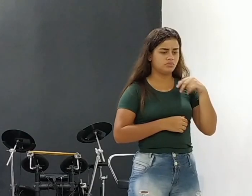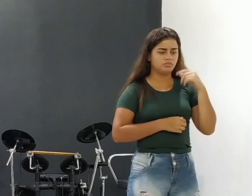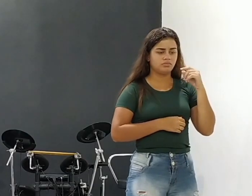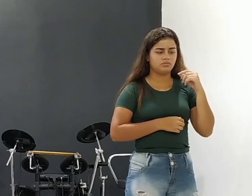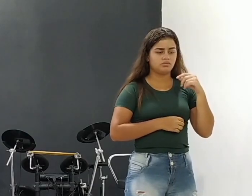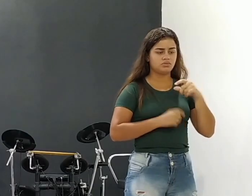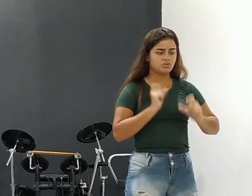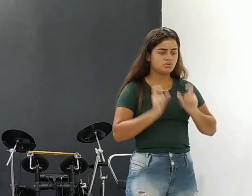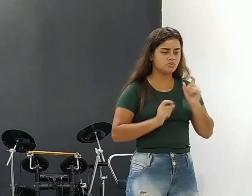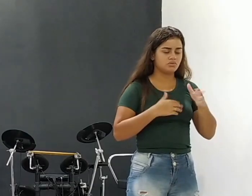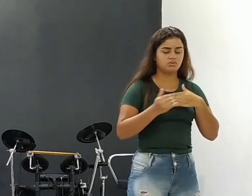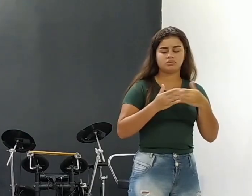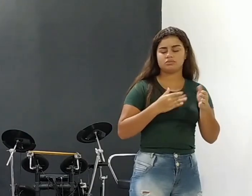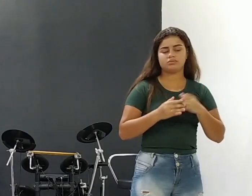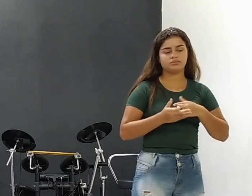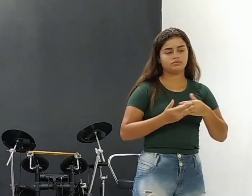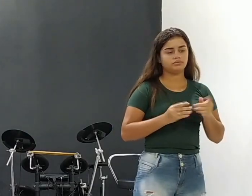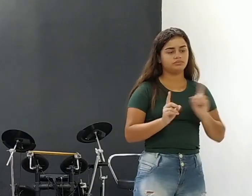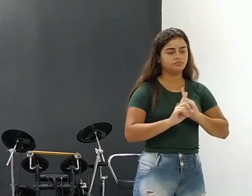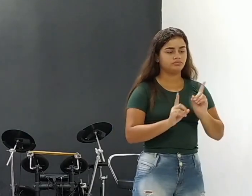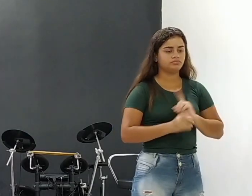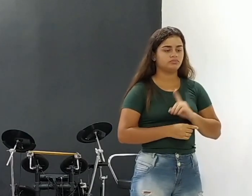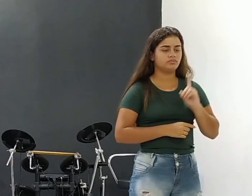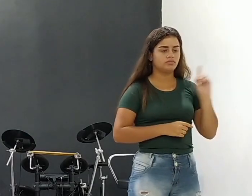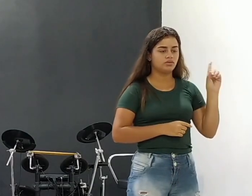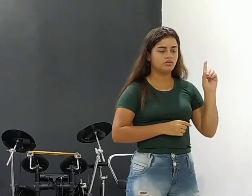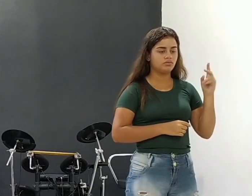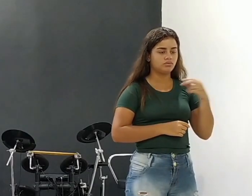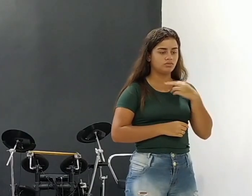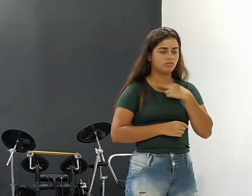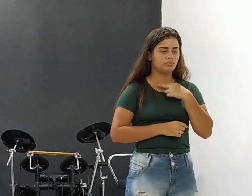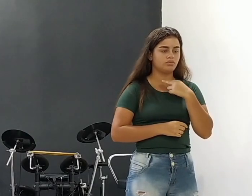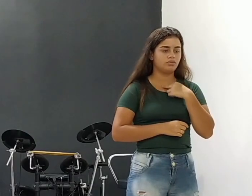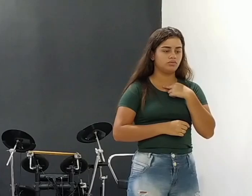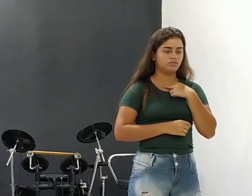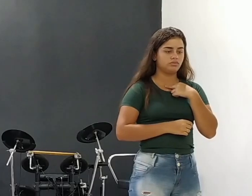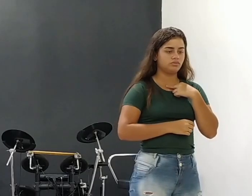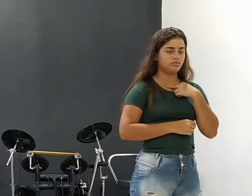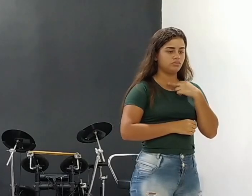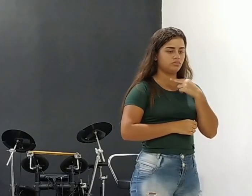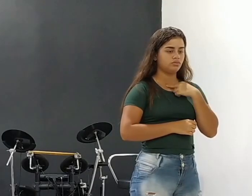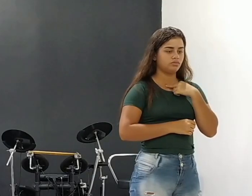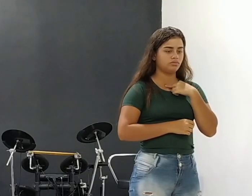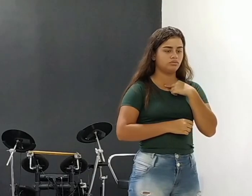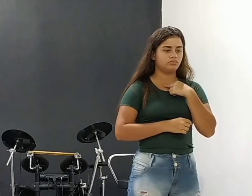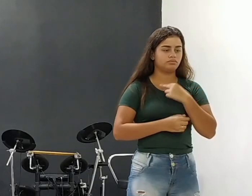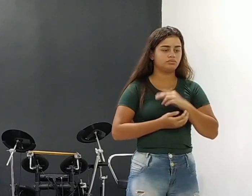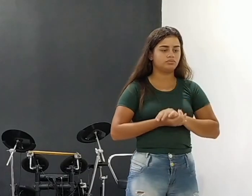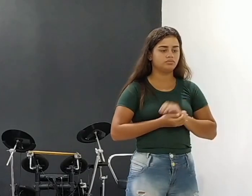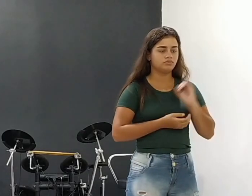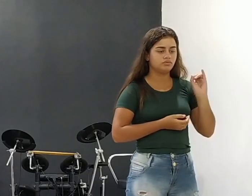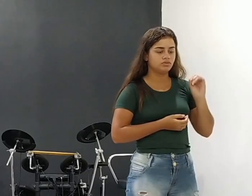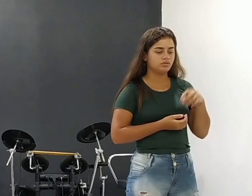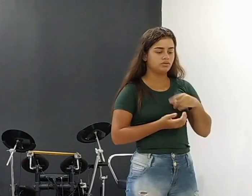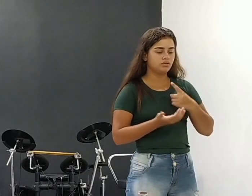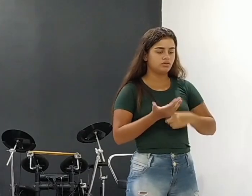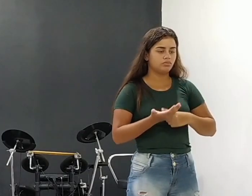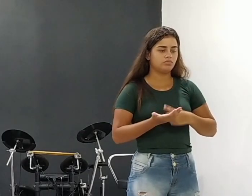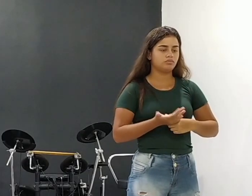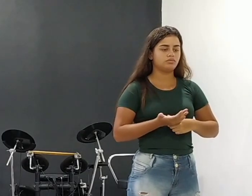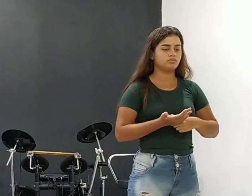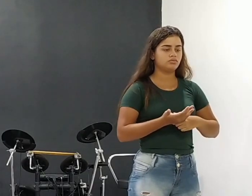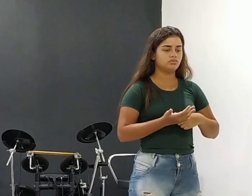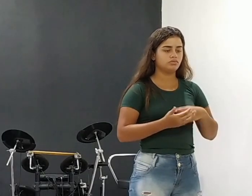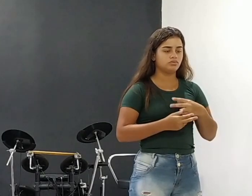ocupado, é você que Deus quer. Porque se você tem compromisso com as coisas do mundo, se você tem compromisso com as coisas do homem,